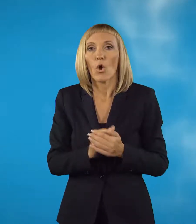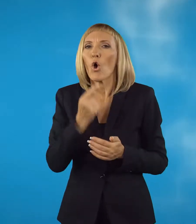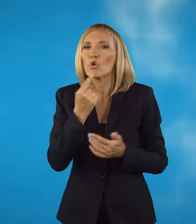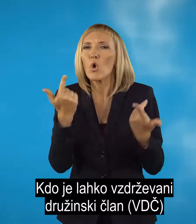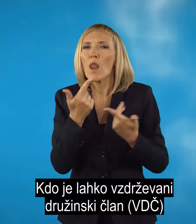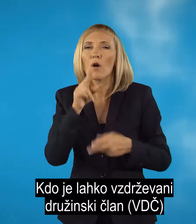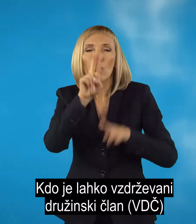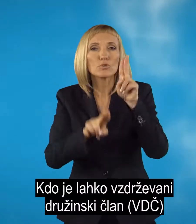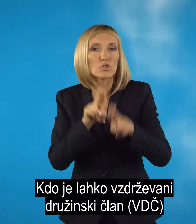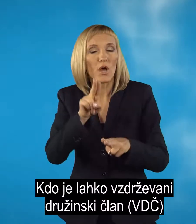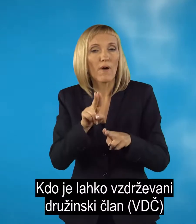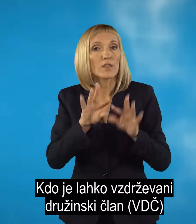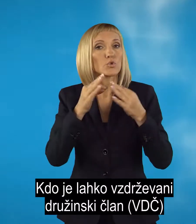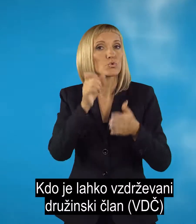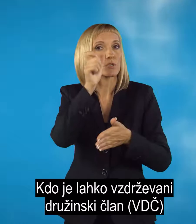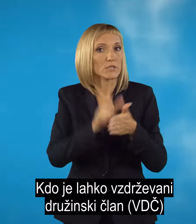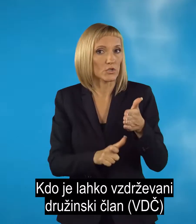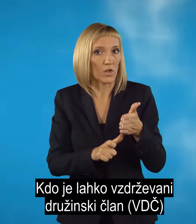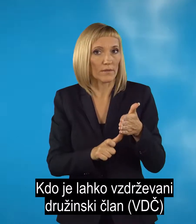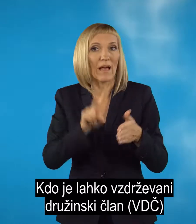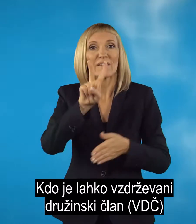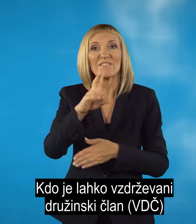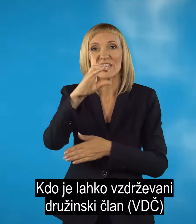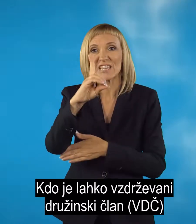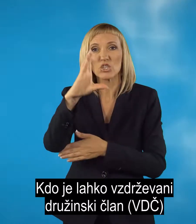Kdo je lahko vzdrževani družinski član? VDČ.